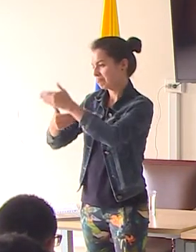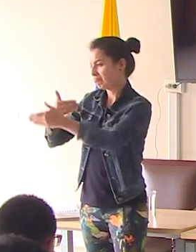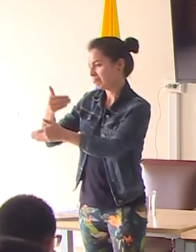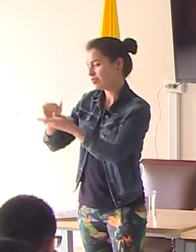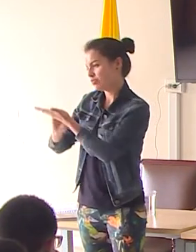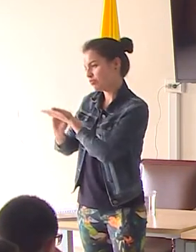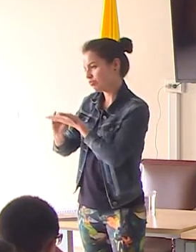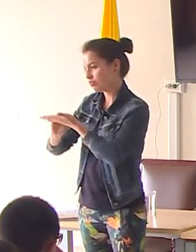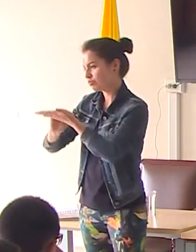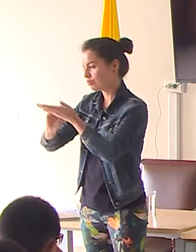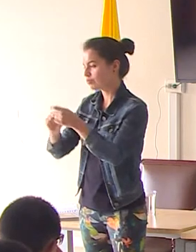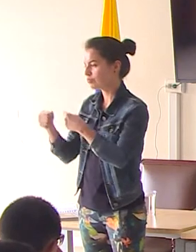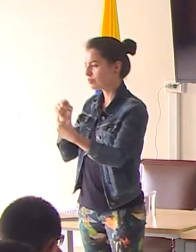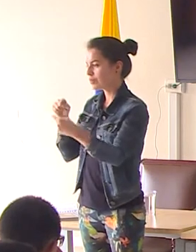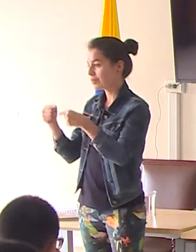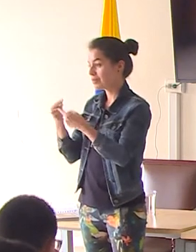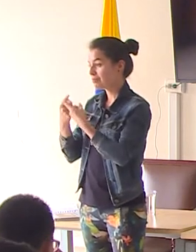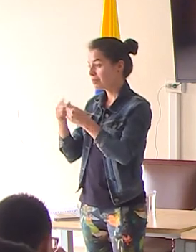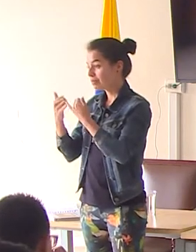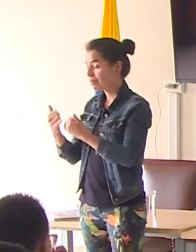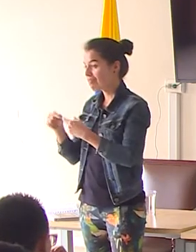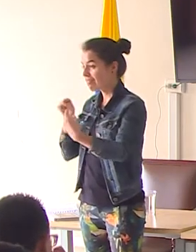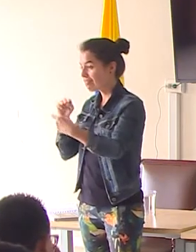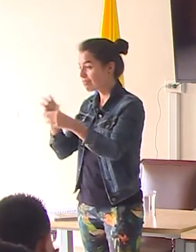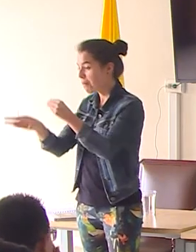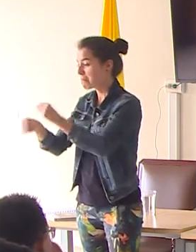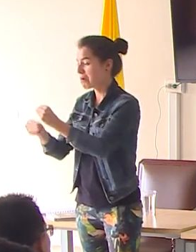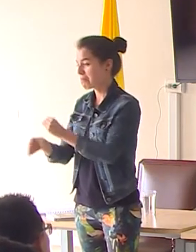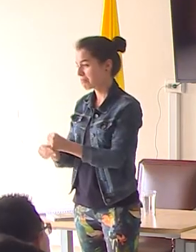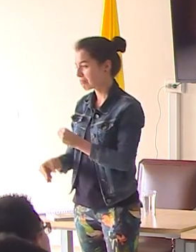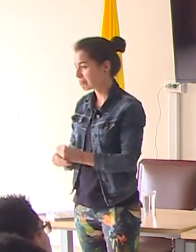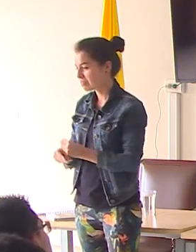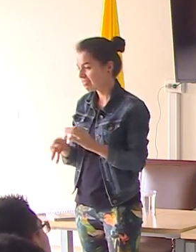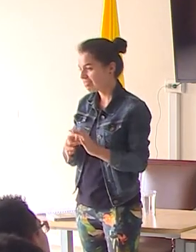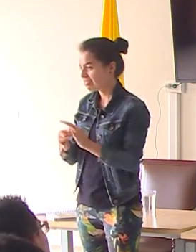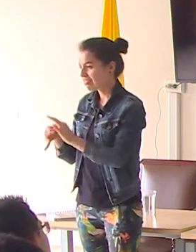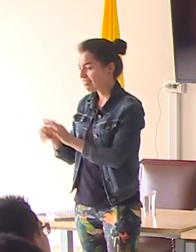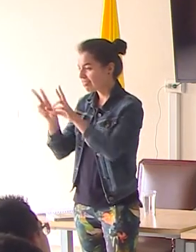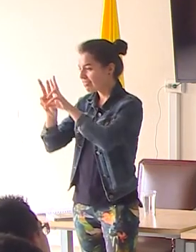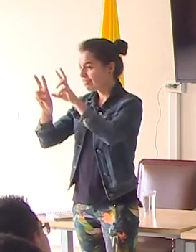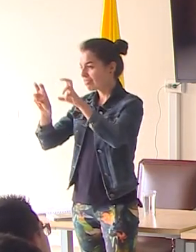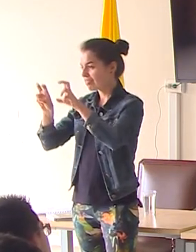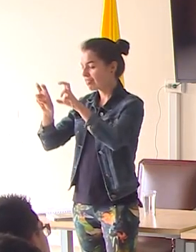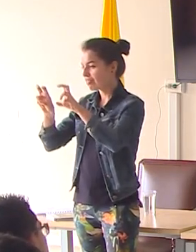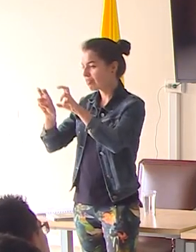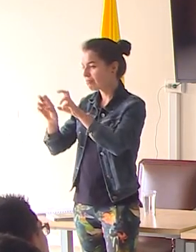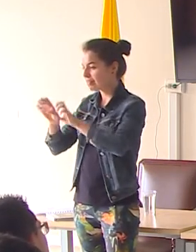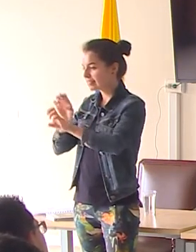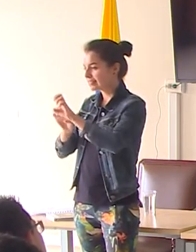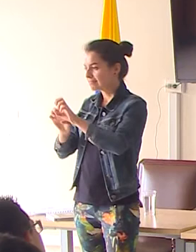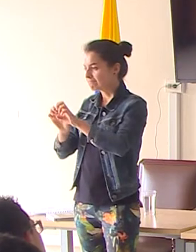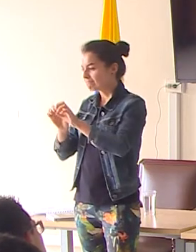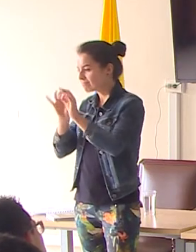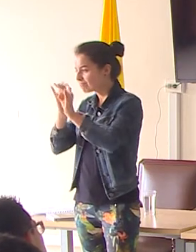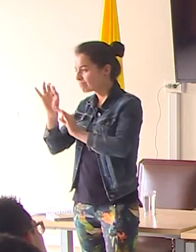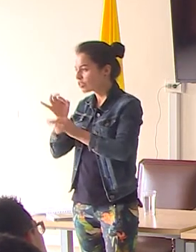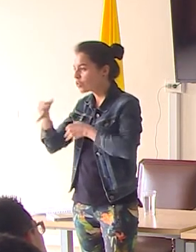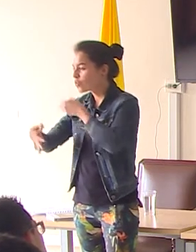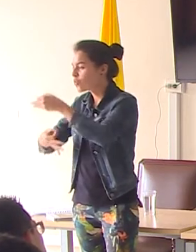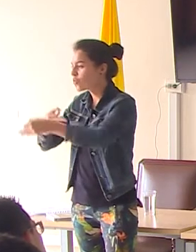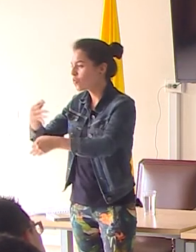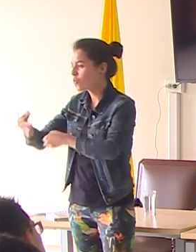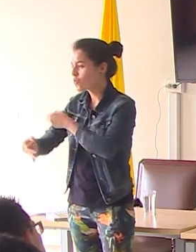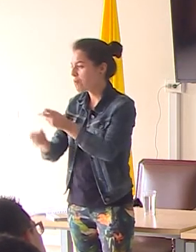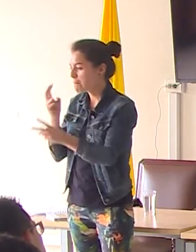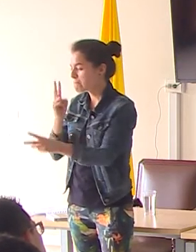poco se le empiezan a sumar otra serie de conflictos fundamentalmente asociados a procesos de gestión de riesgo y de relocalización de familias esto es una pieza